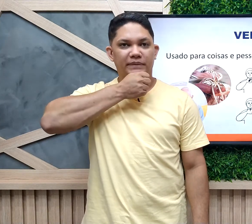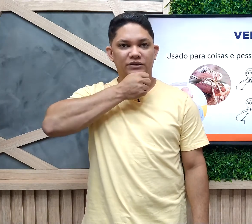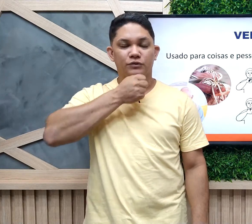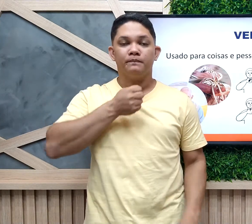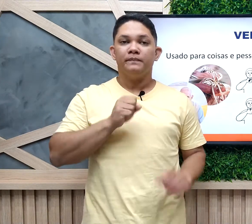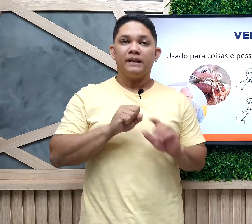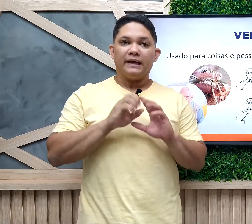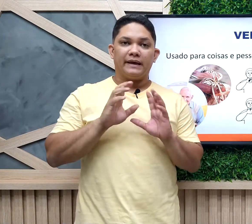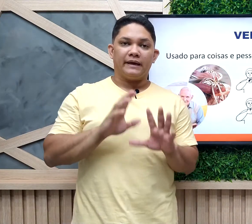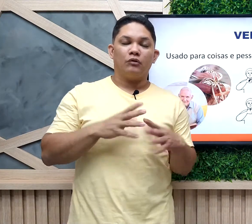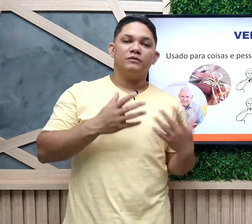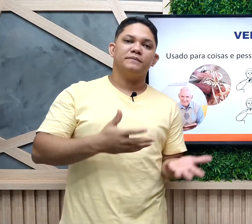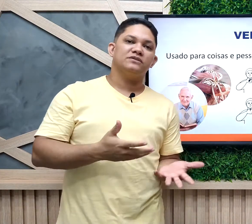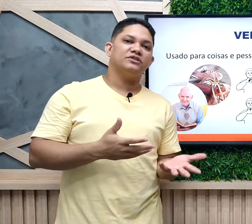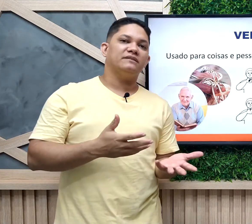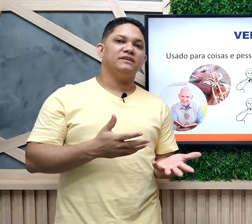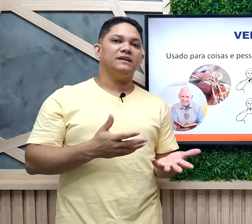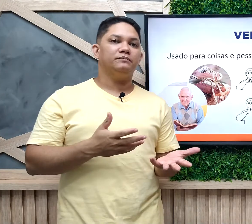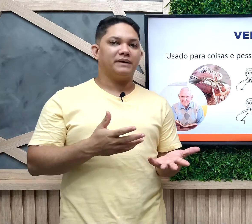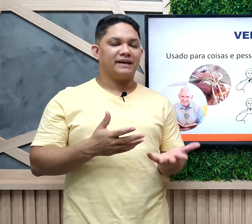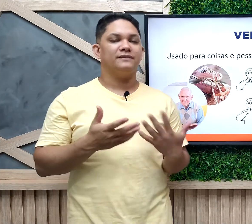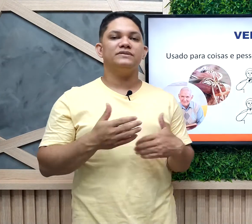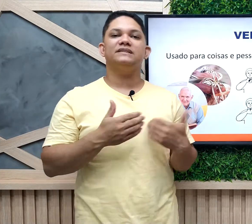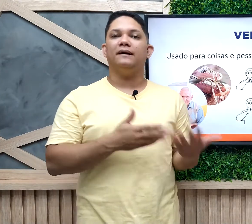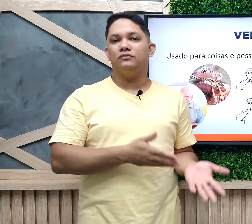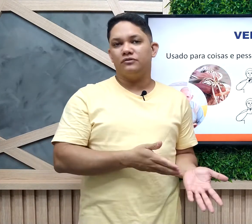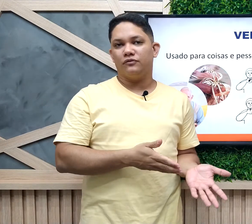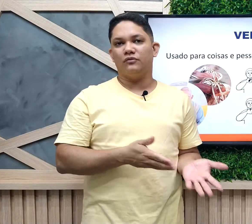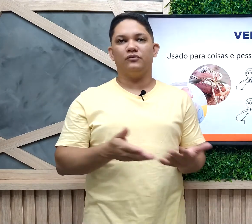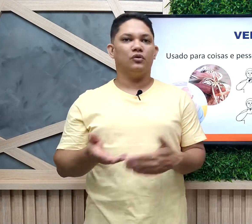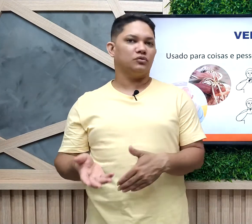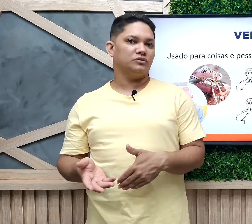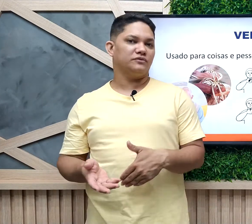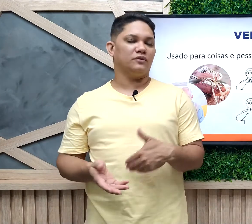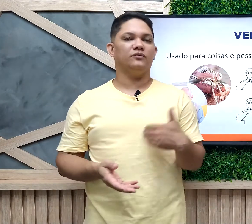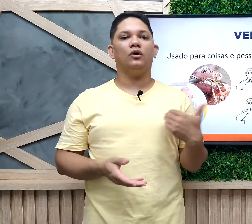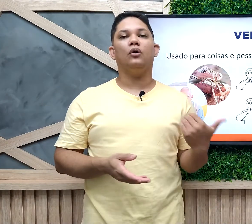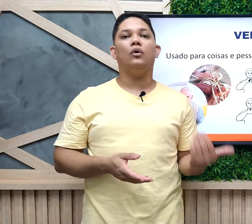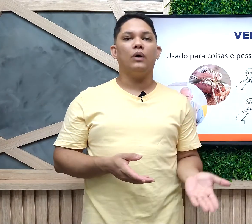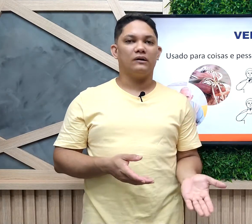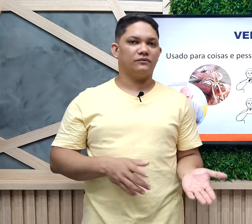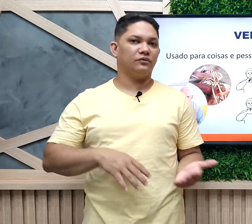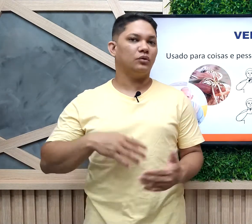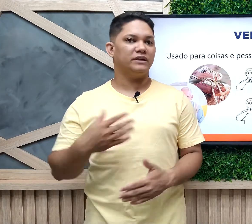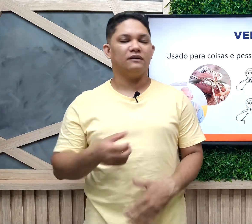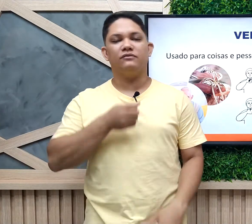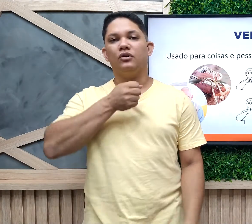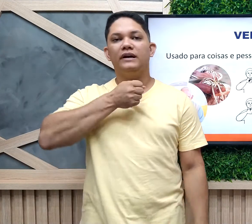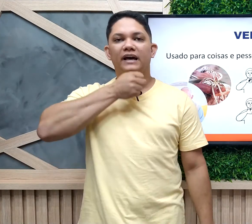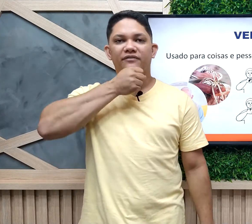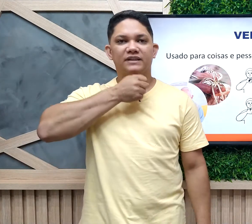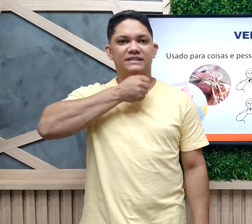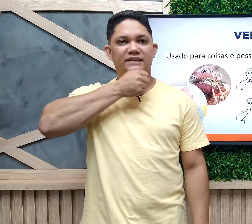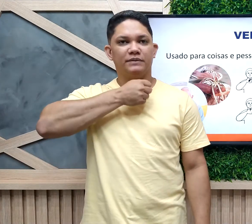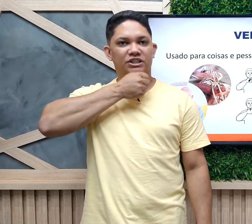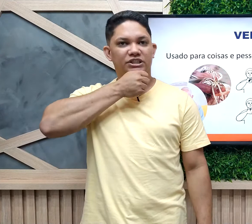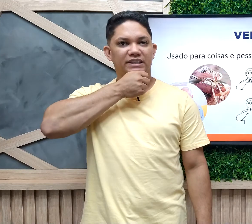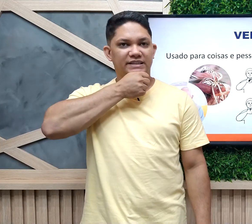baixo. Algumas pessoas devem lembrar que o sinal de vovô ou de vovó ou avô e avó é feito exatamente